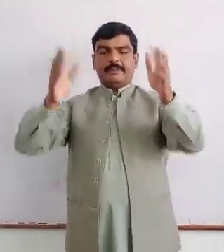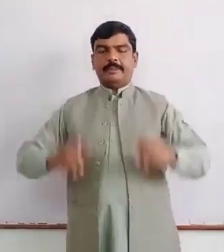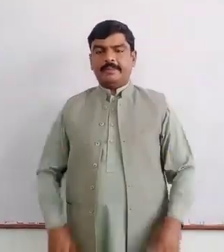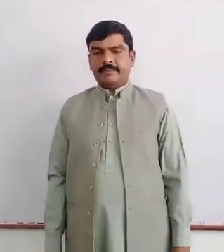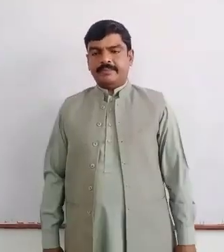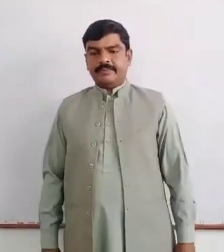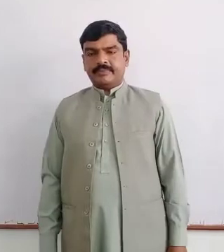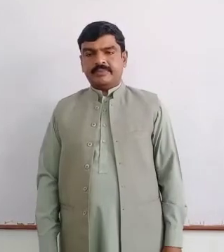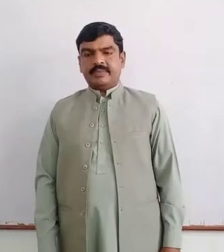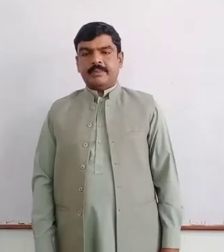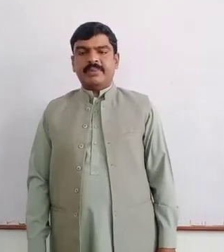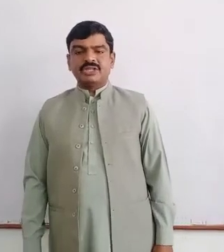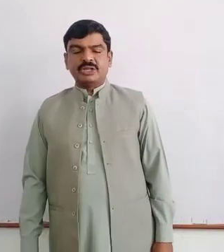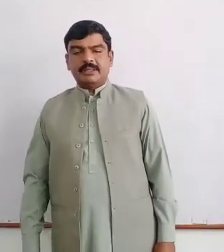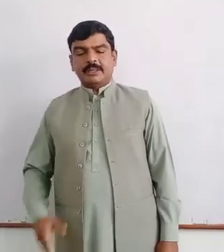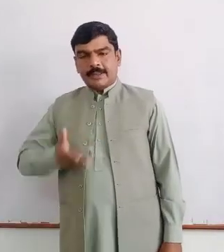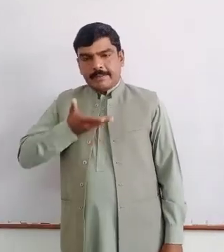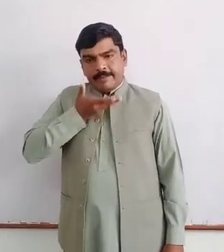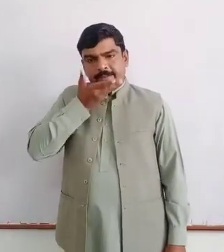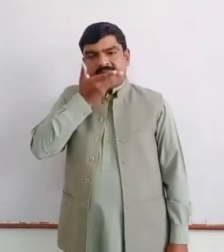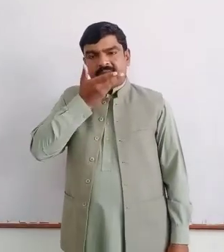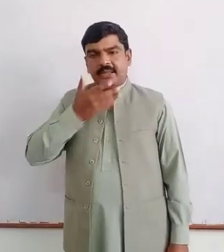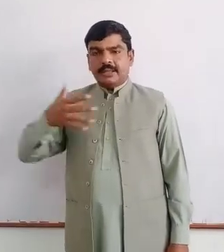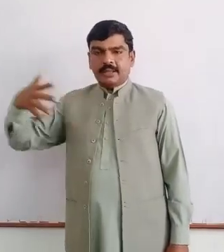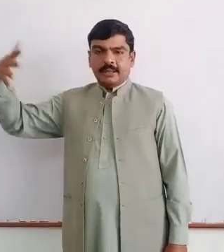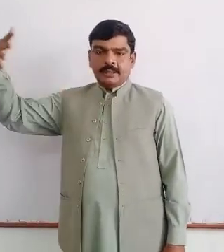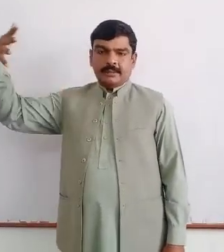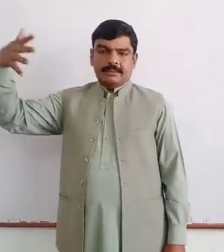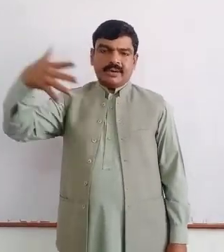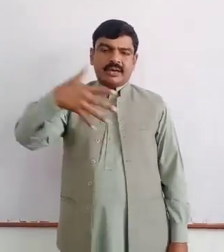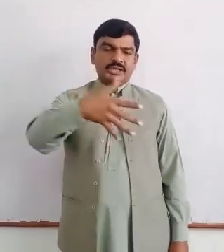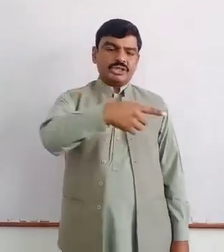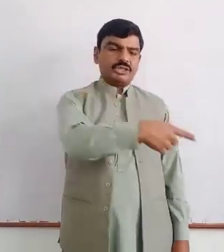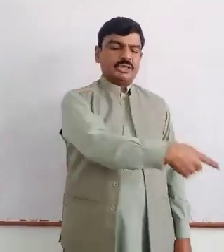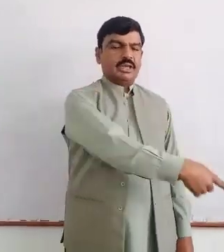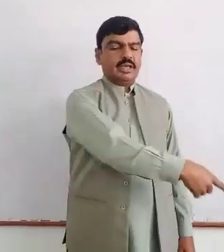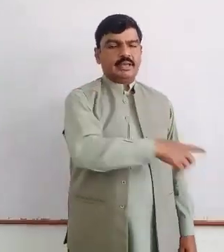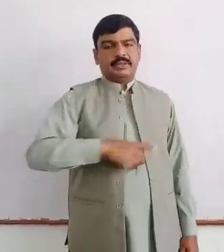पंजनद, पंजनद, पानी, 5 1।